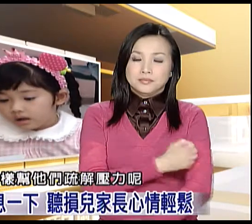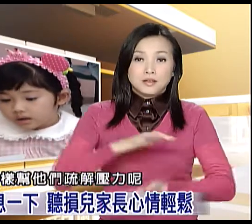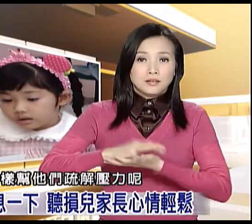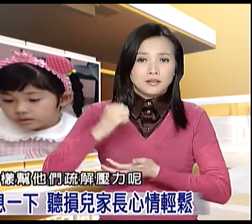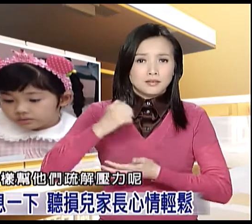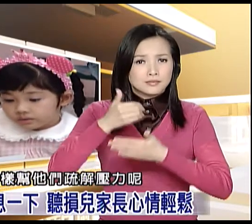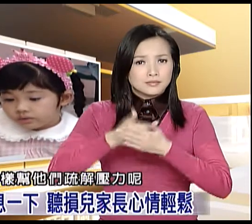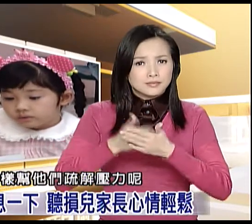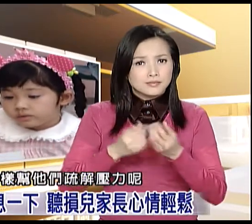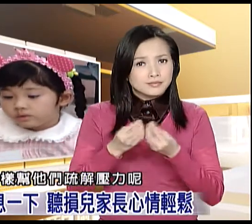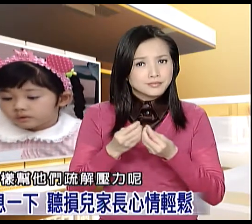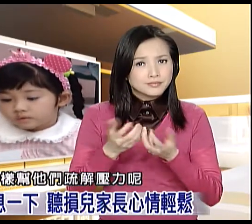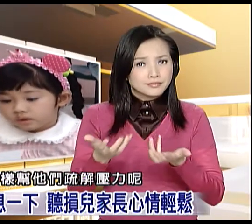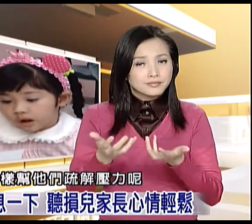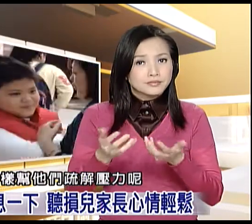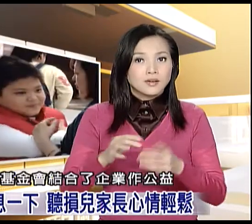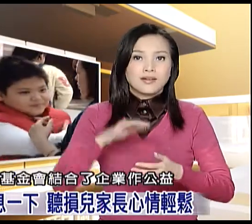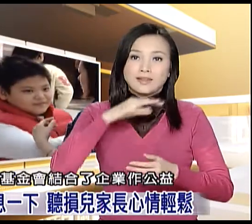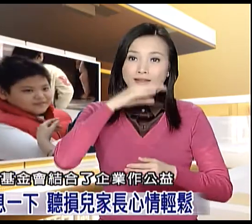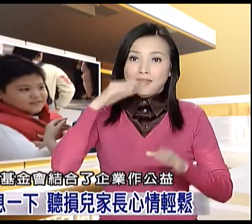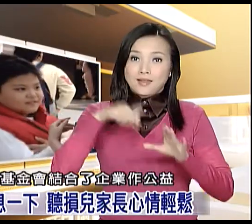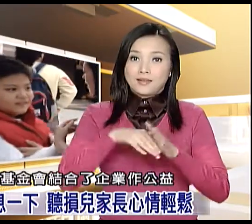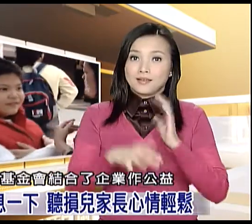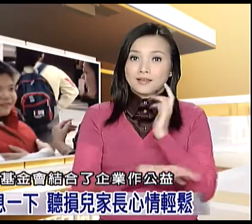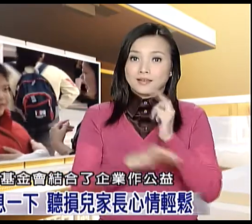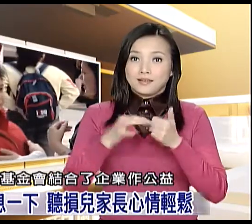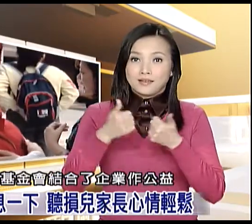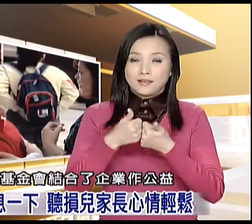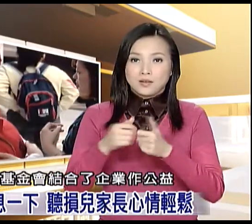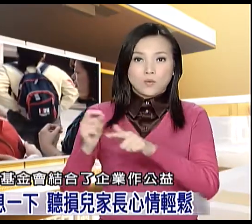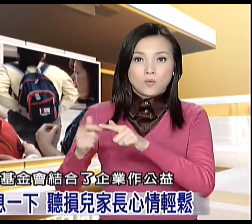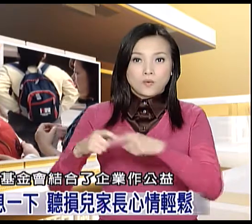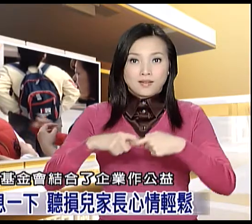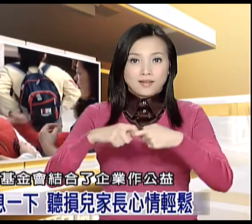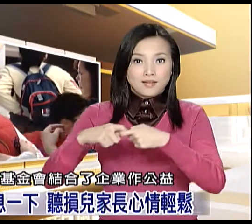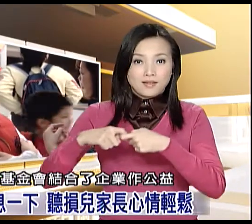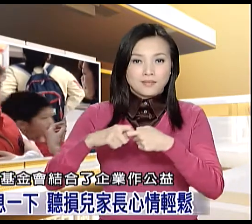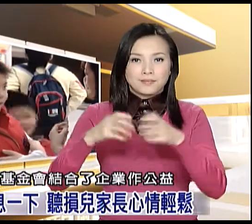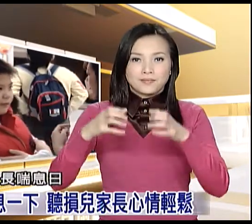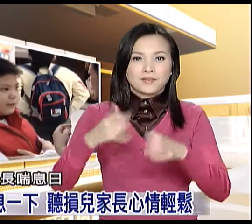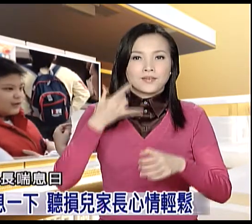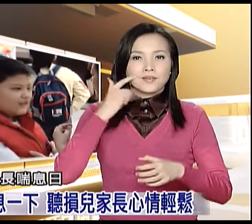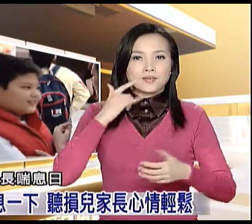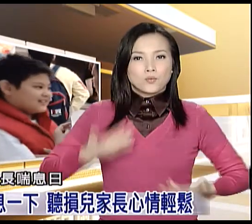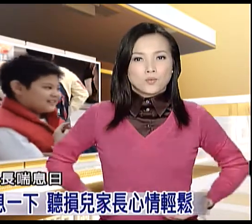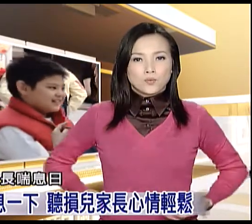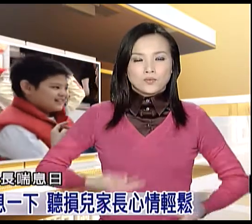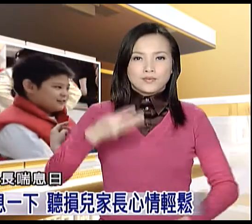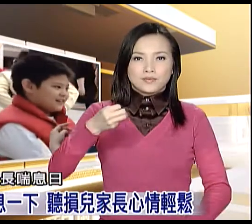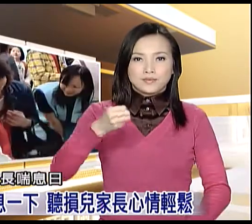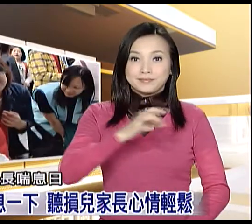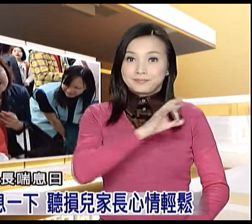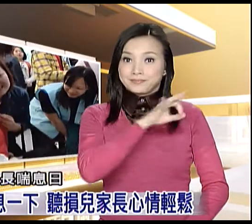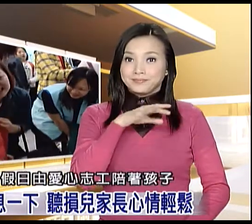们纾解压力呢？雅文基金会结合了企业做公益，办家长喘息日，利用假